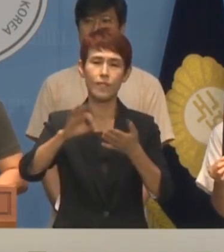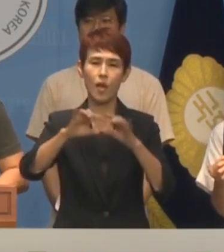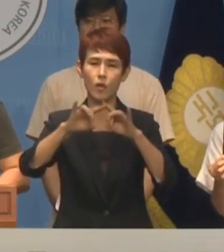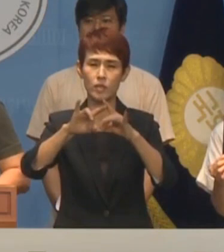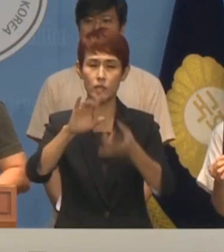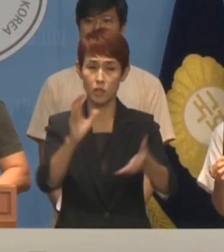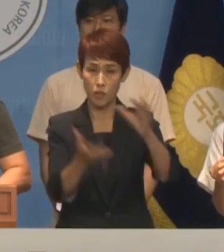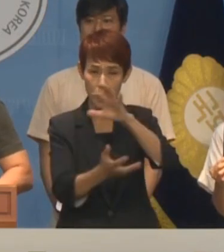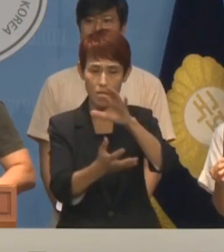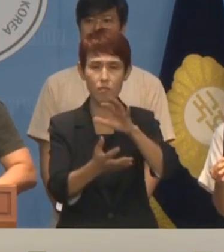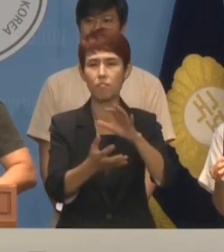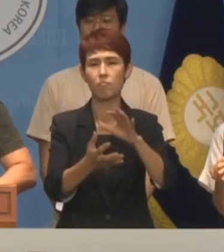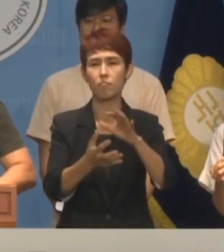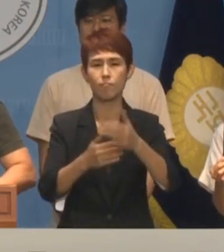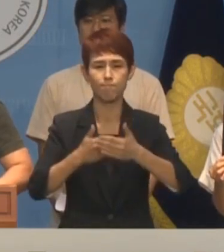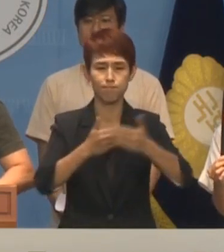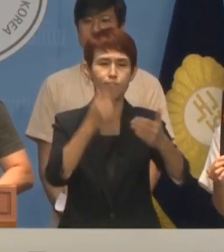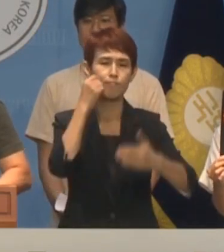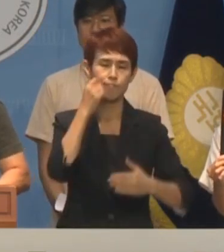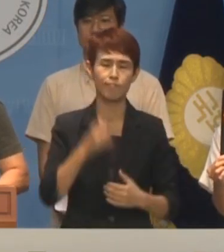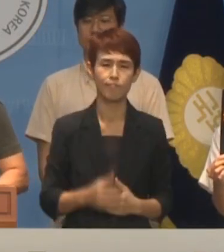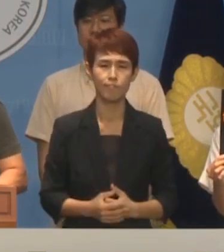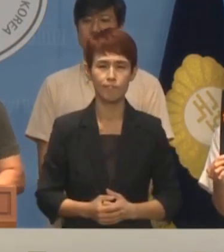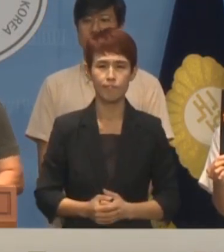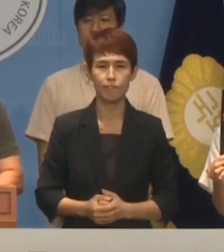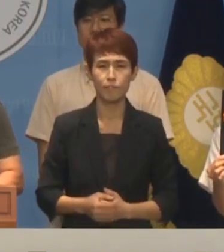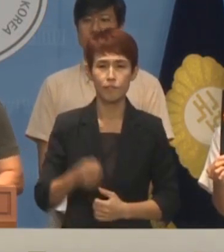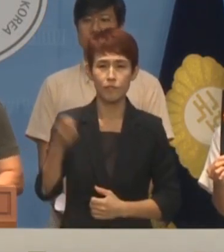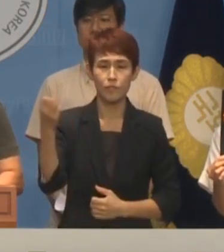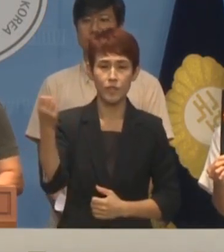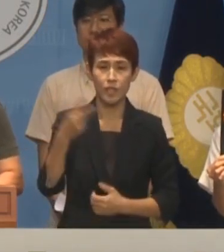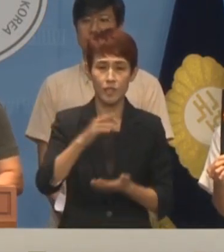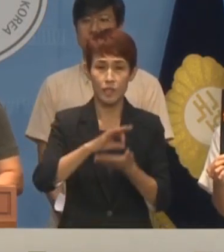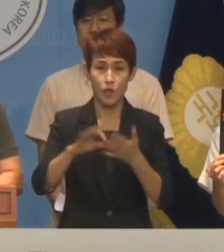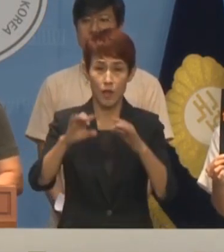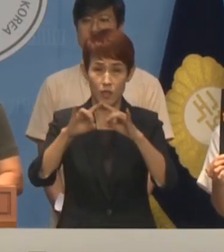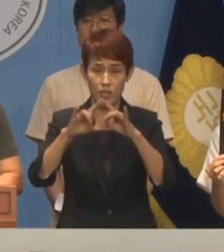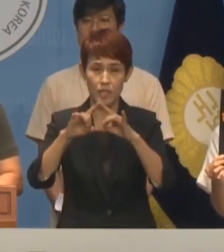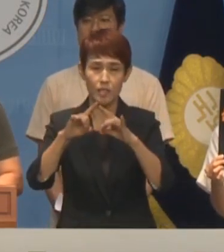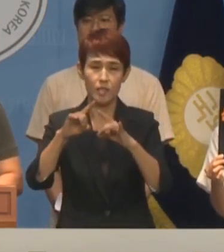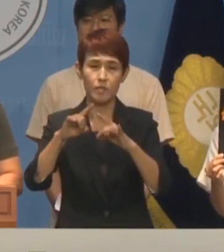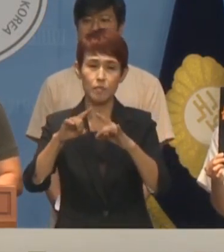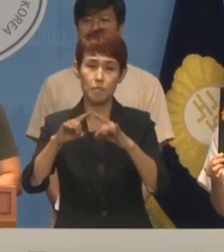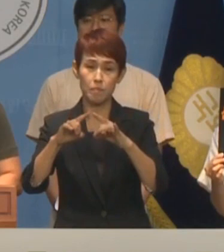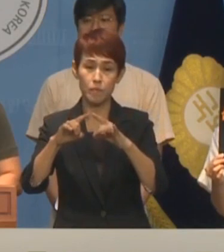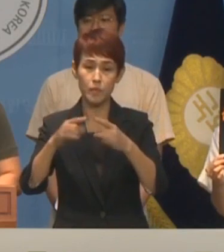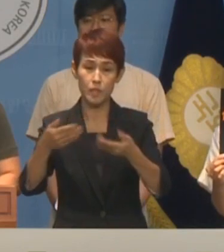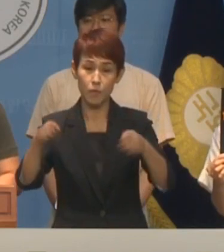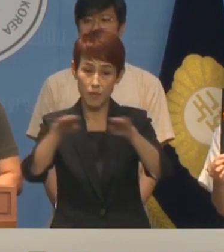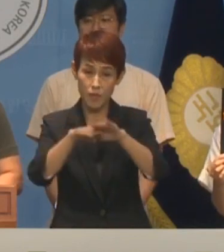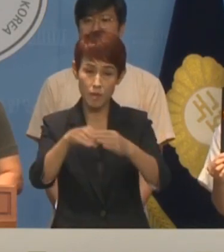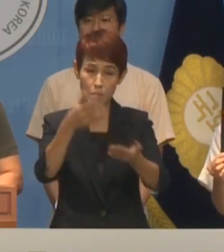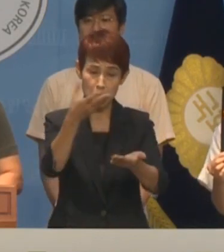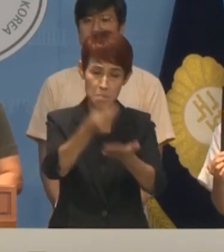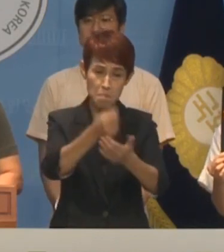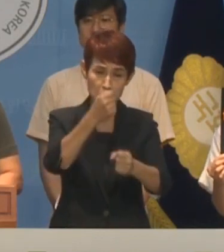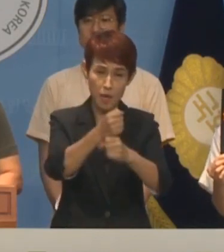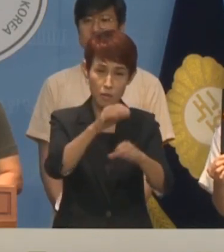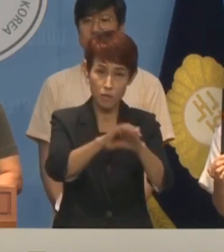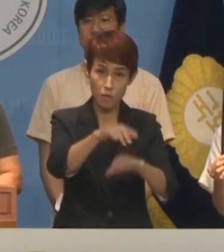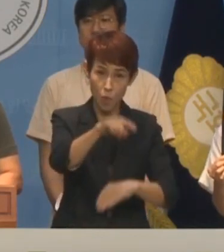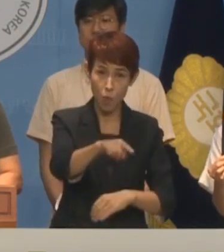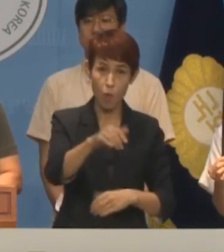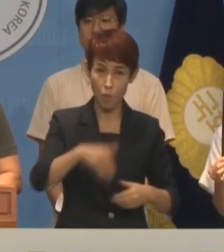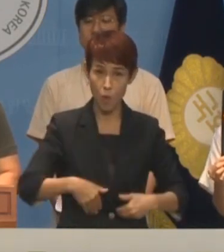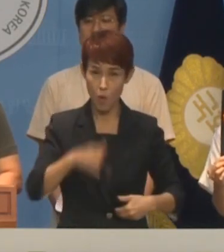추동하지 못하고 있습니다. 재생에너지 설치를 유인할 강력한 방안이 없는 한 산업단지의 재생에너지